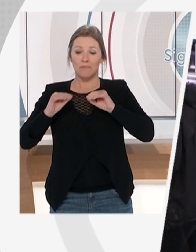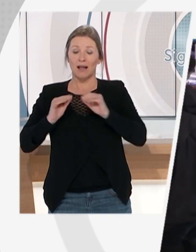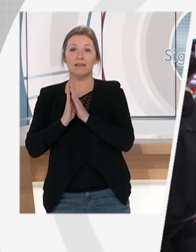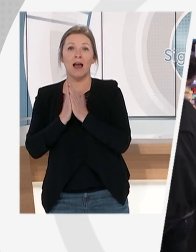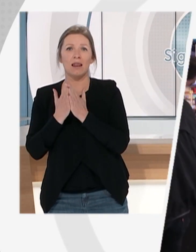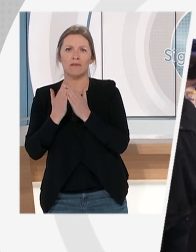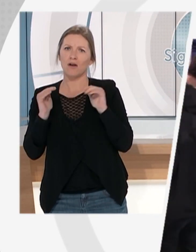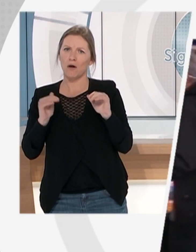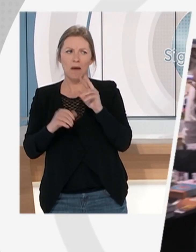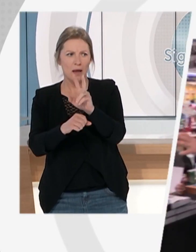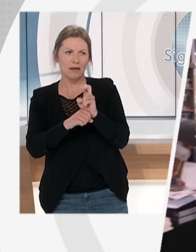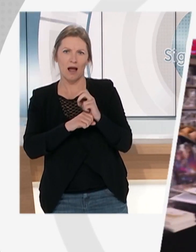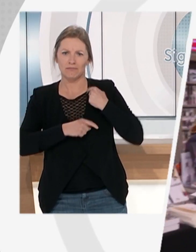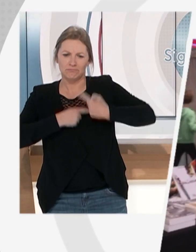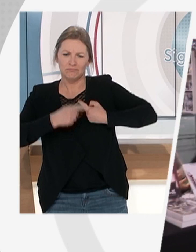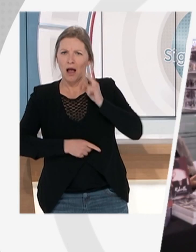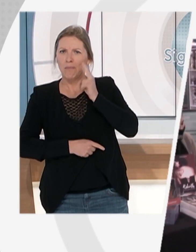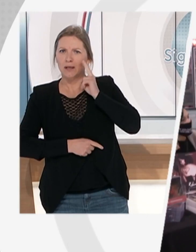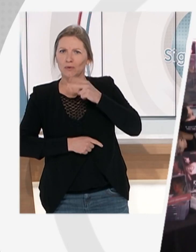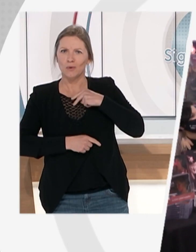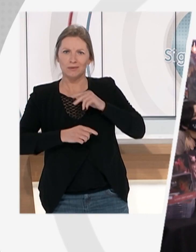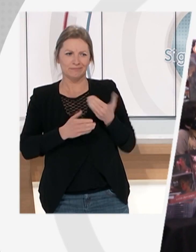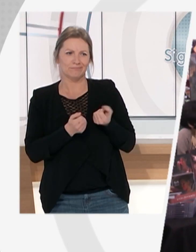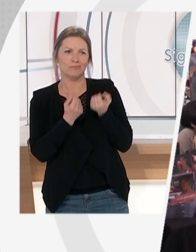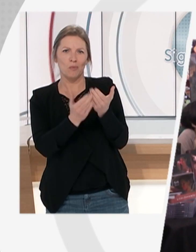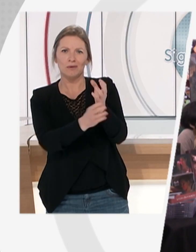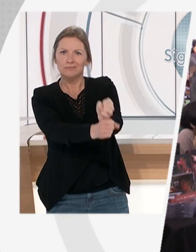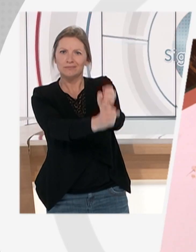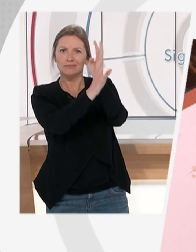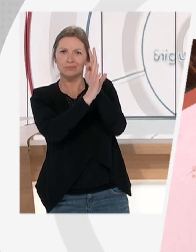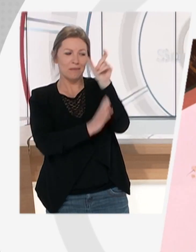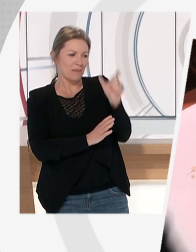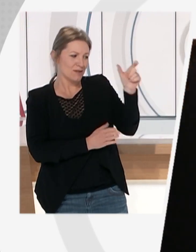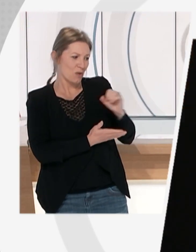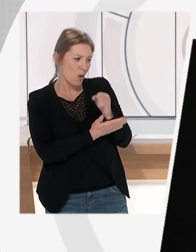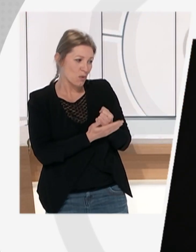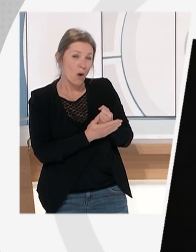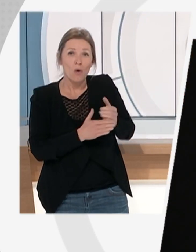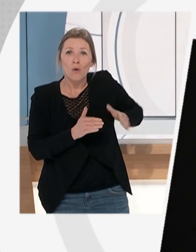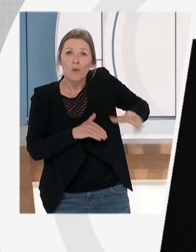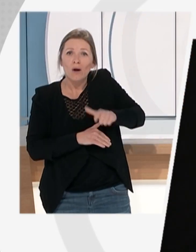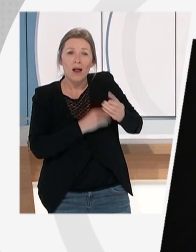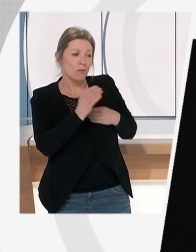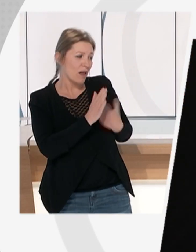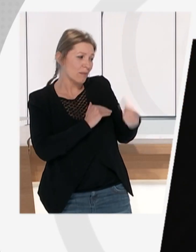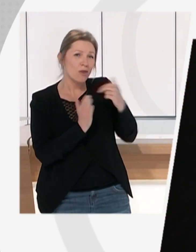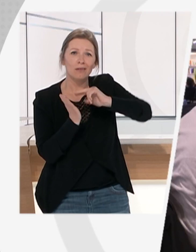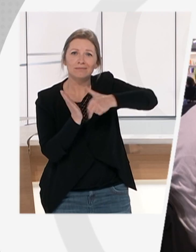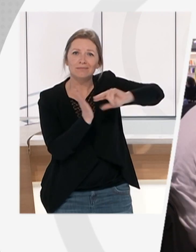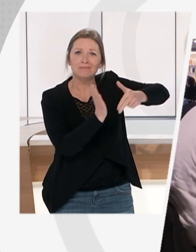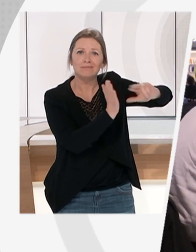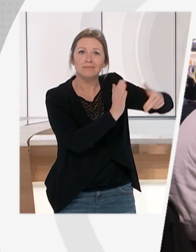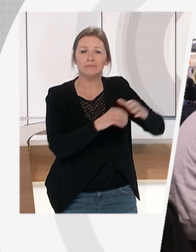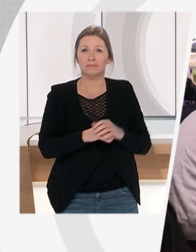la ville a quand même maintenu ses traditionnelles séances de dédicaces avec des auteurs locaux ou indépendants. C'est notre